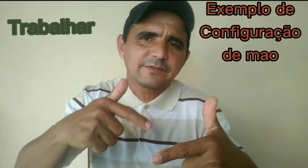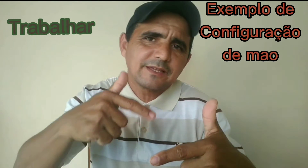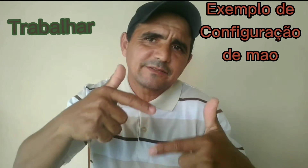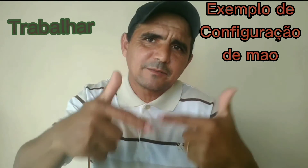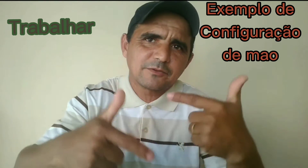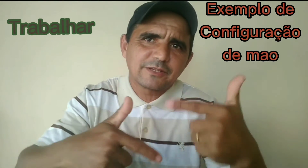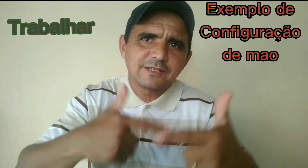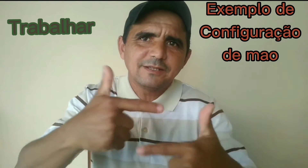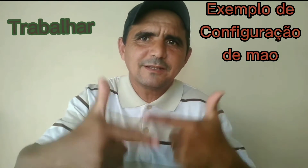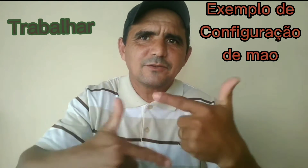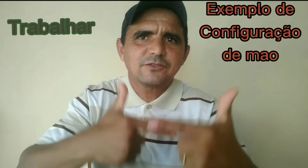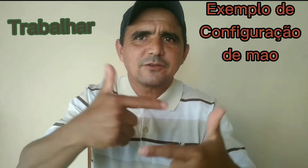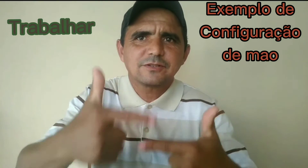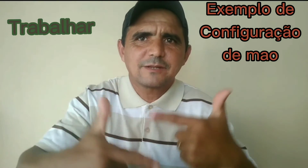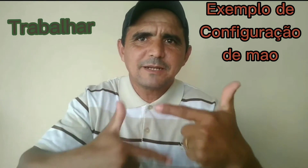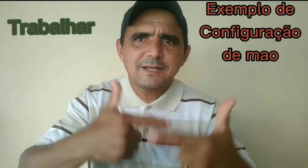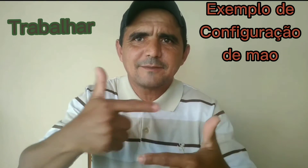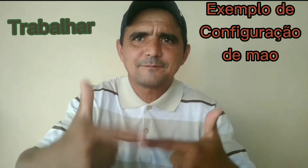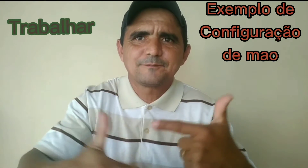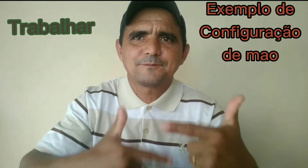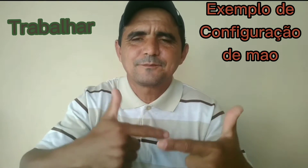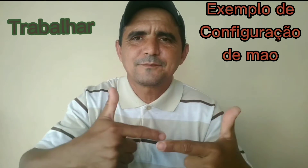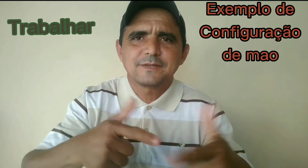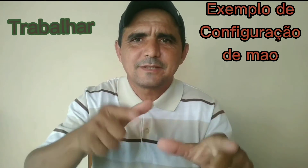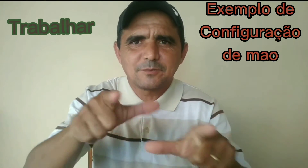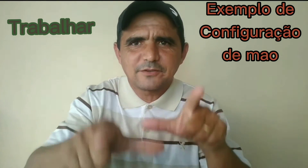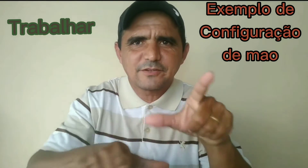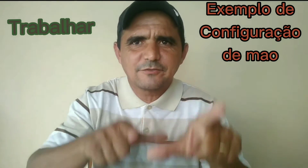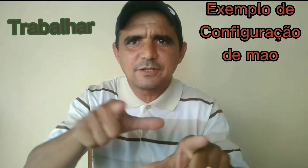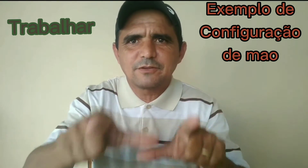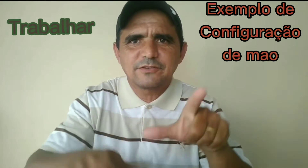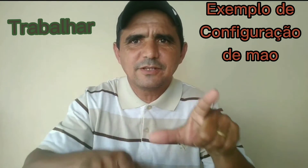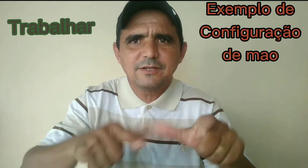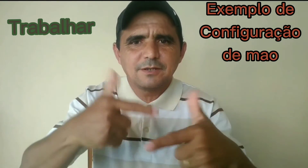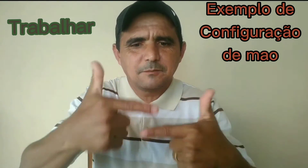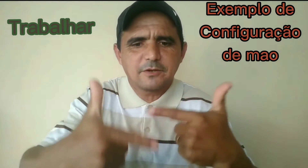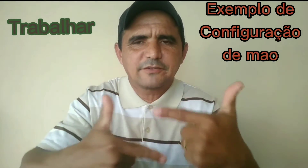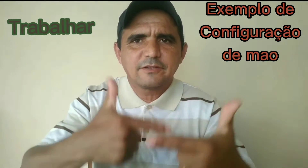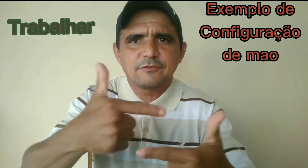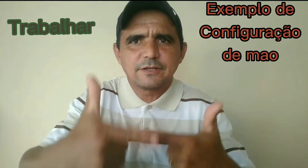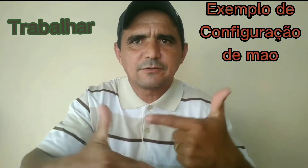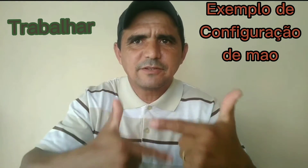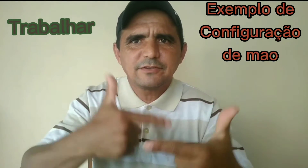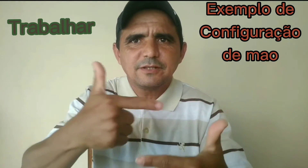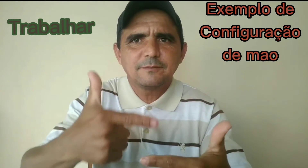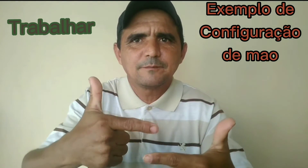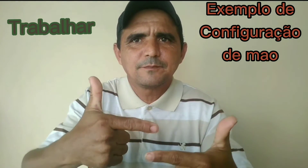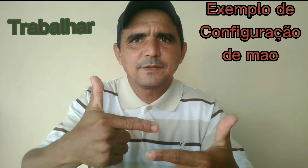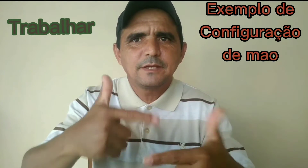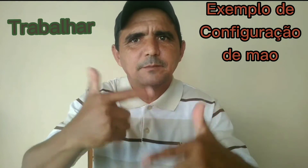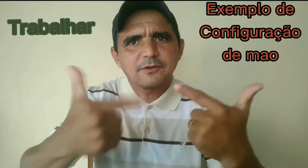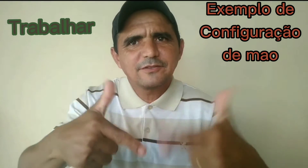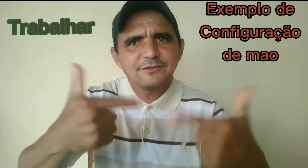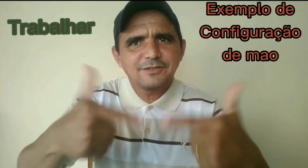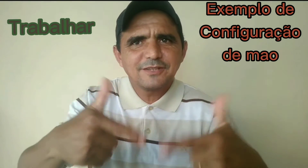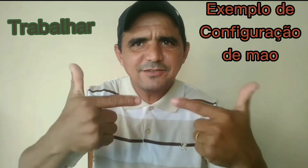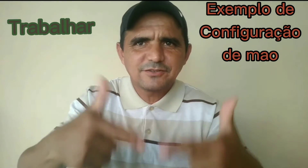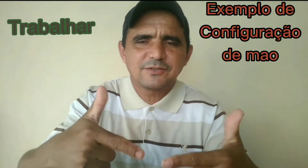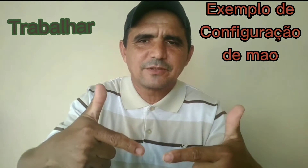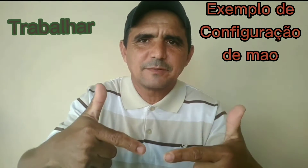três exemplos aqui, né? Do sinal de trabalhar. Então, pode ser feito assim, pode ser feito assim e pode ser feito desse jeito também.